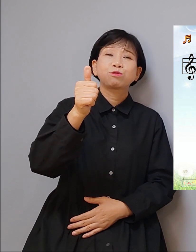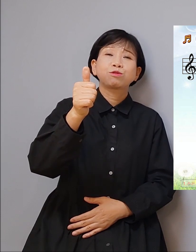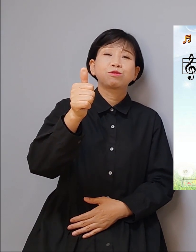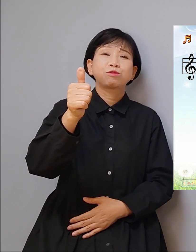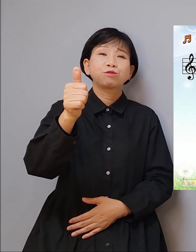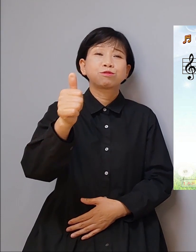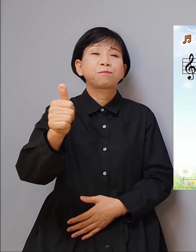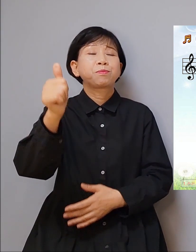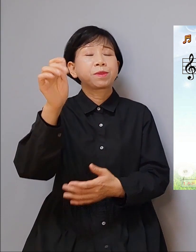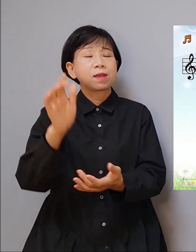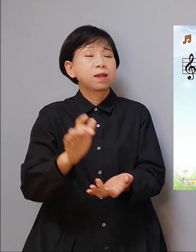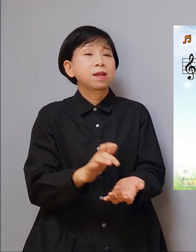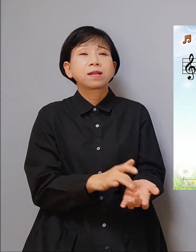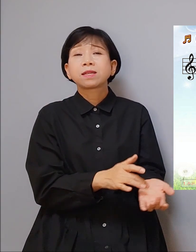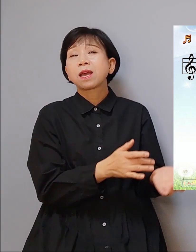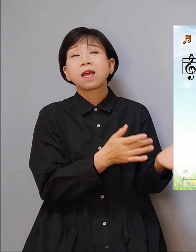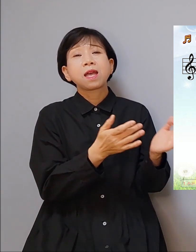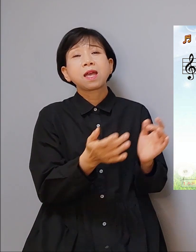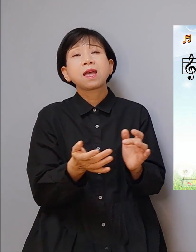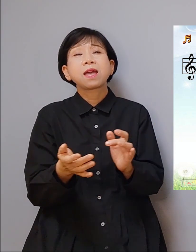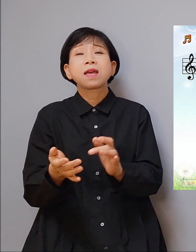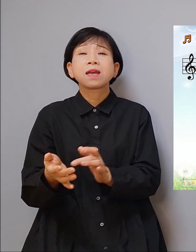예수